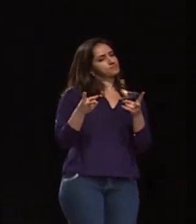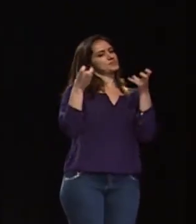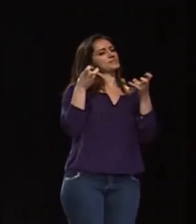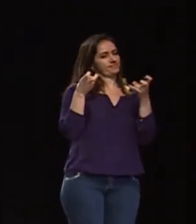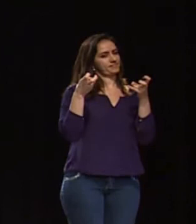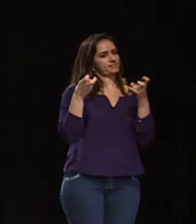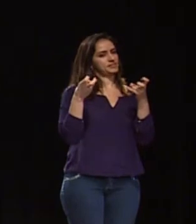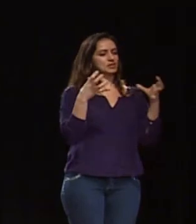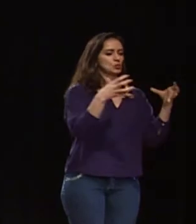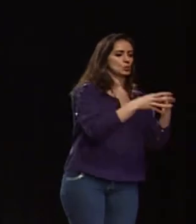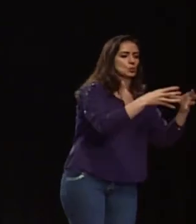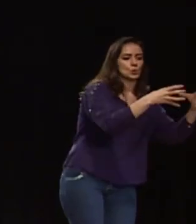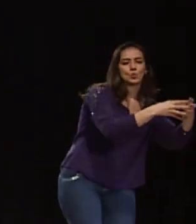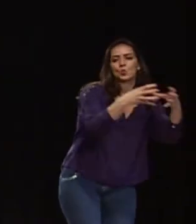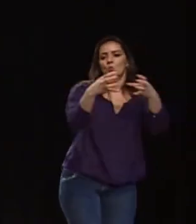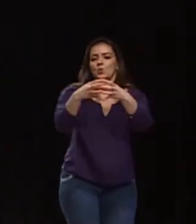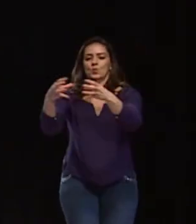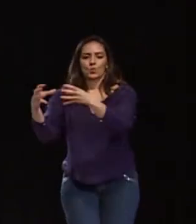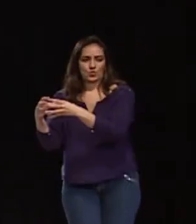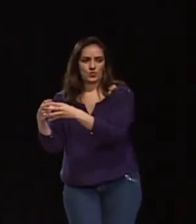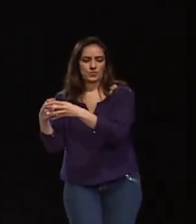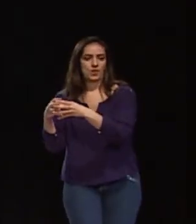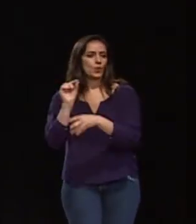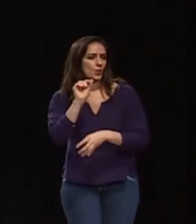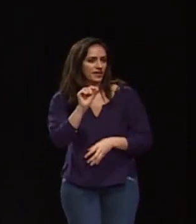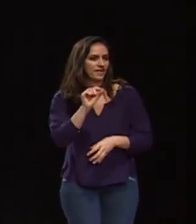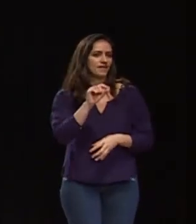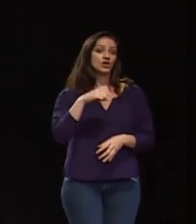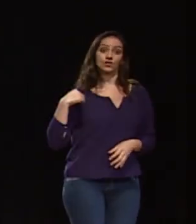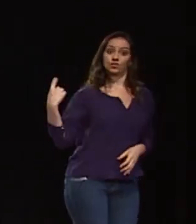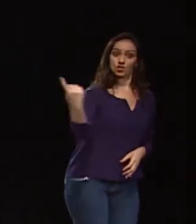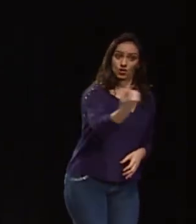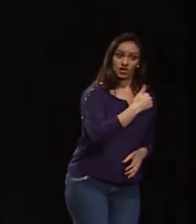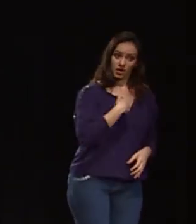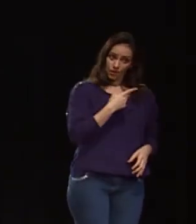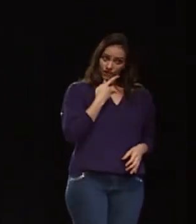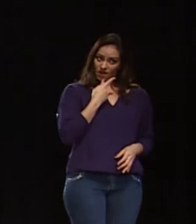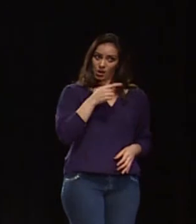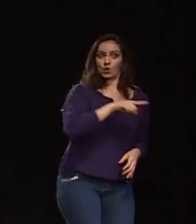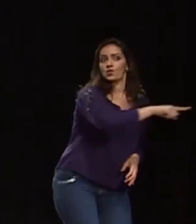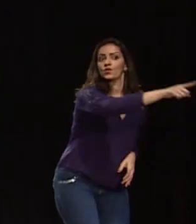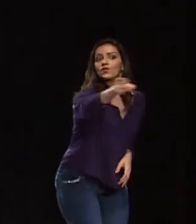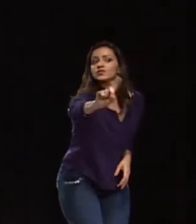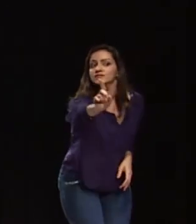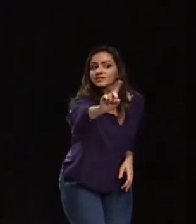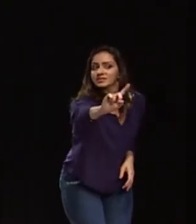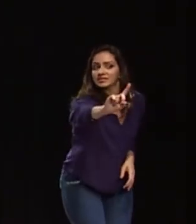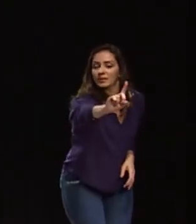E eu percebi, através dessas pesquisas, dentro dessas turmas, nas quatro turmas que eu pesquisei, que nós, eu falo assim, nós, não são